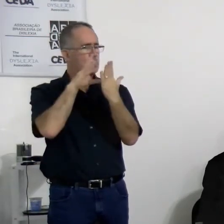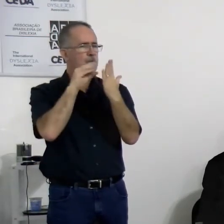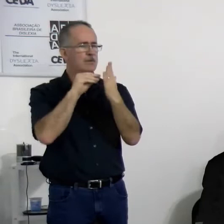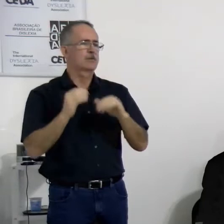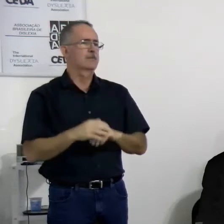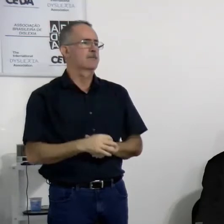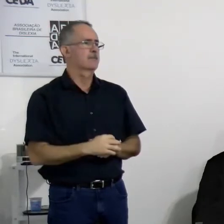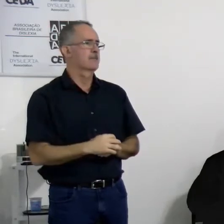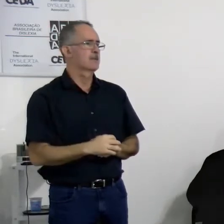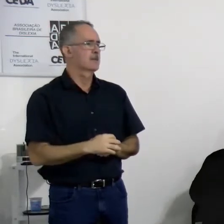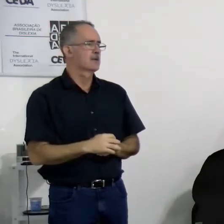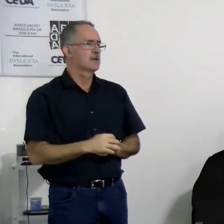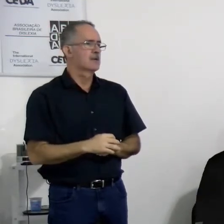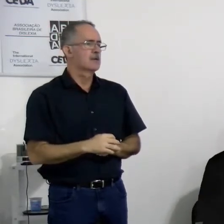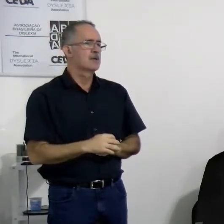Nietos.